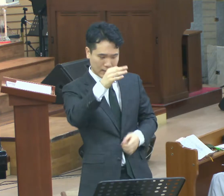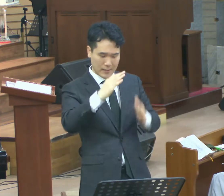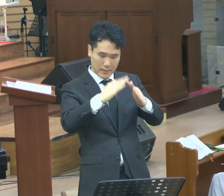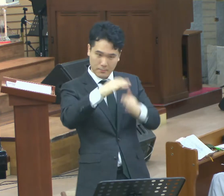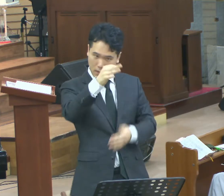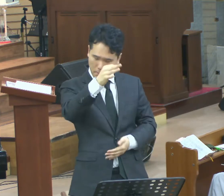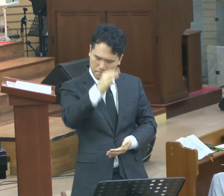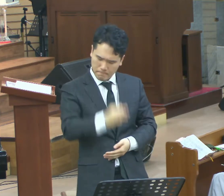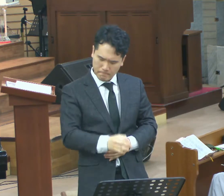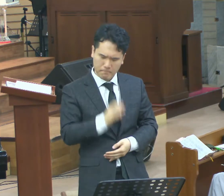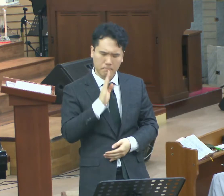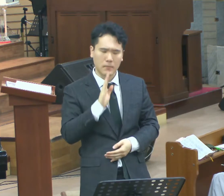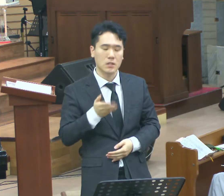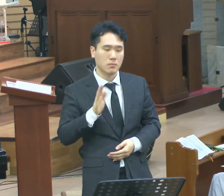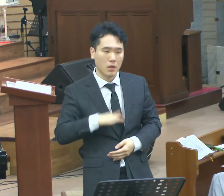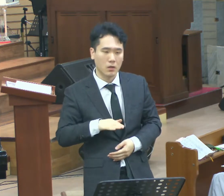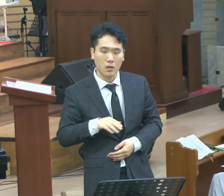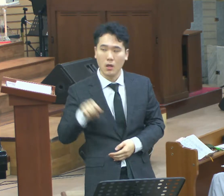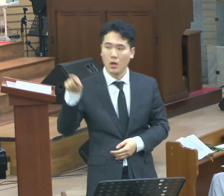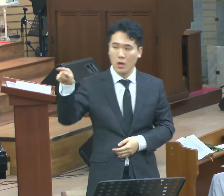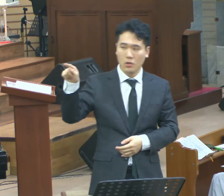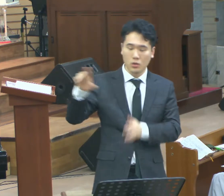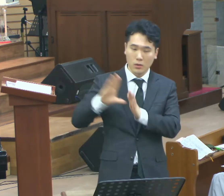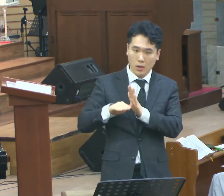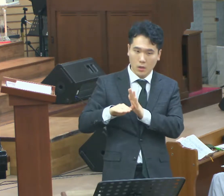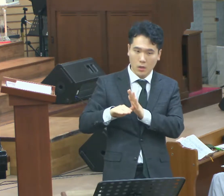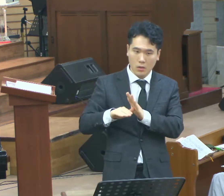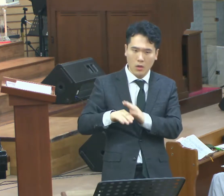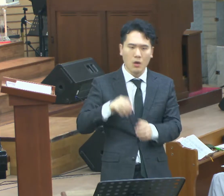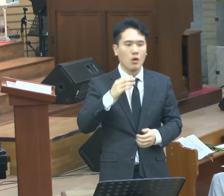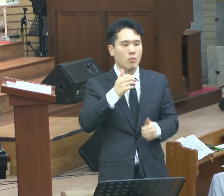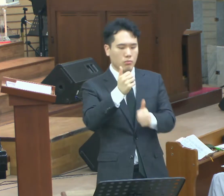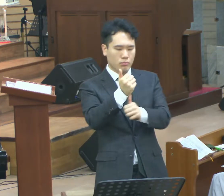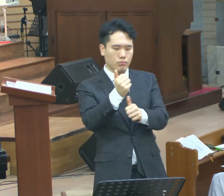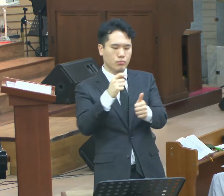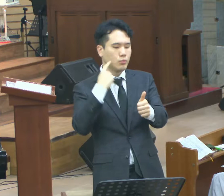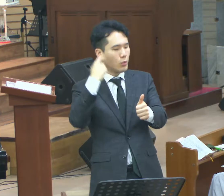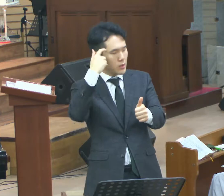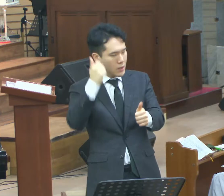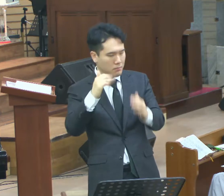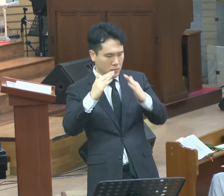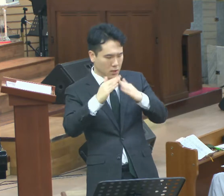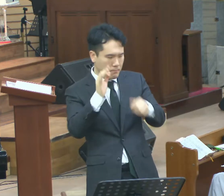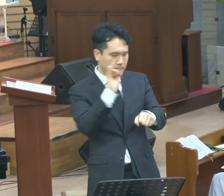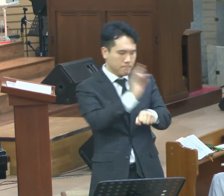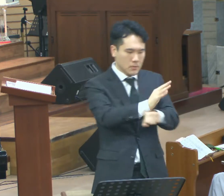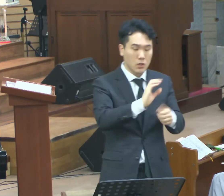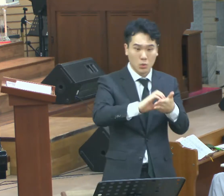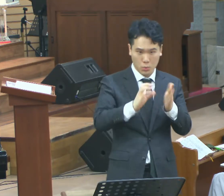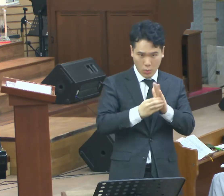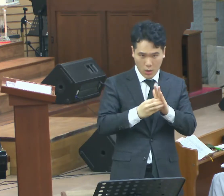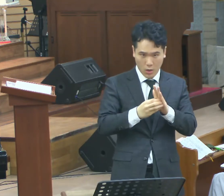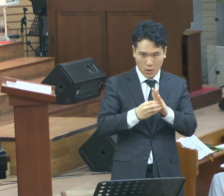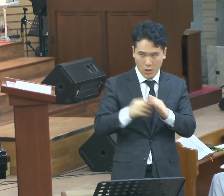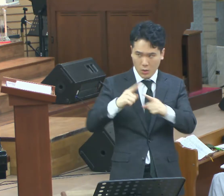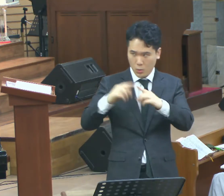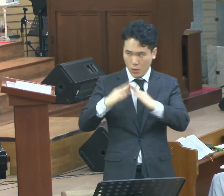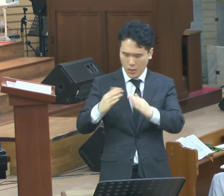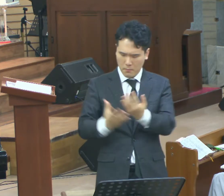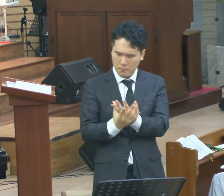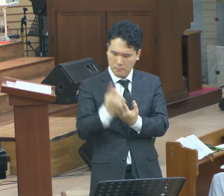부목사관을 매입할 정도의 에너지가 있었어요. 힘이 있었어요. 저는 이 흐름이 중요하다고